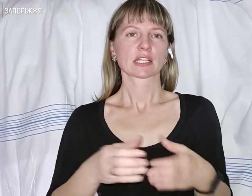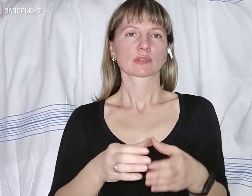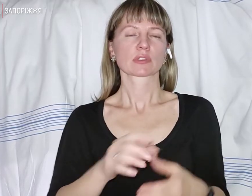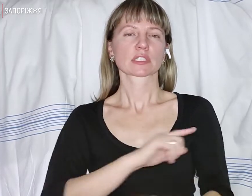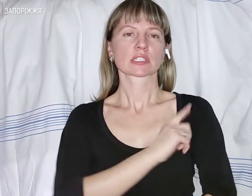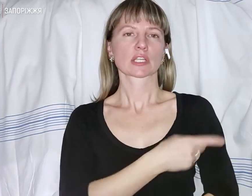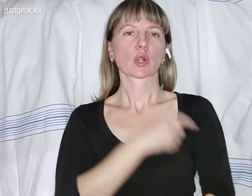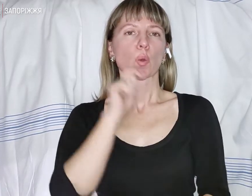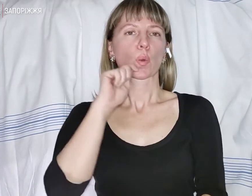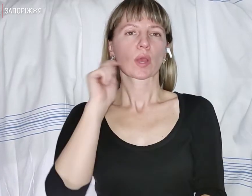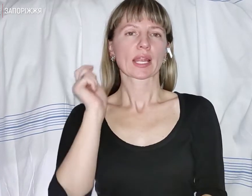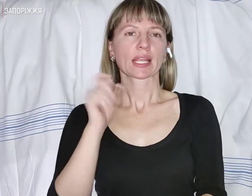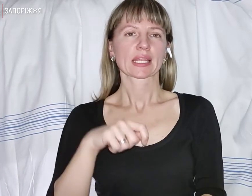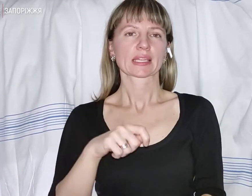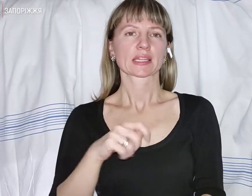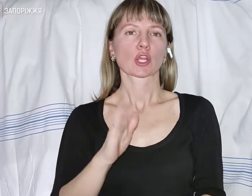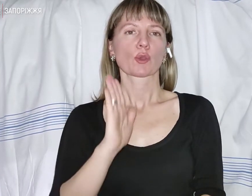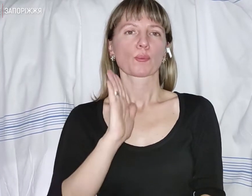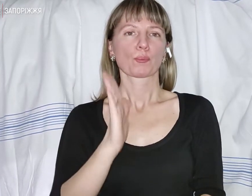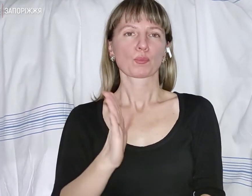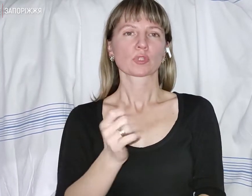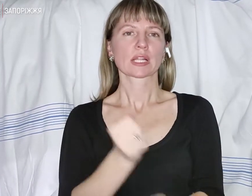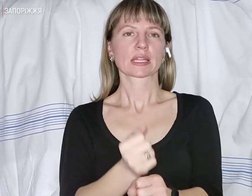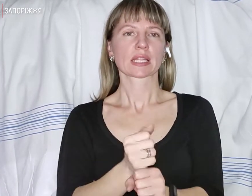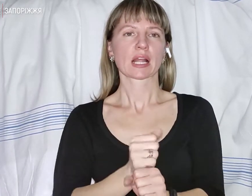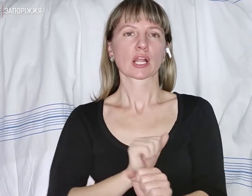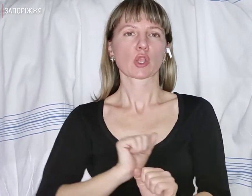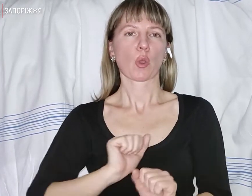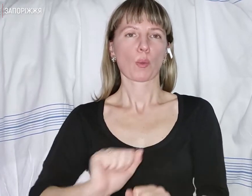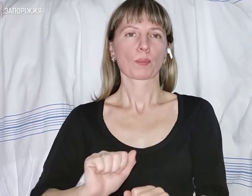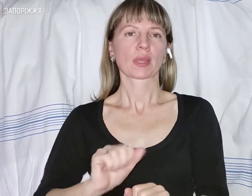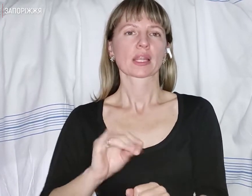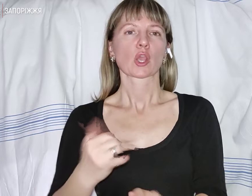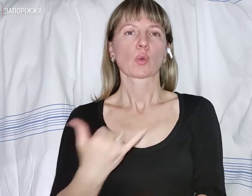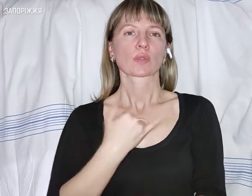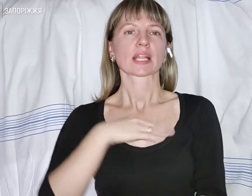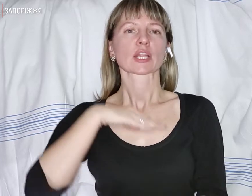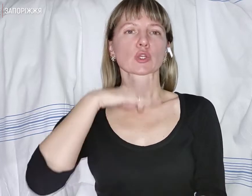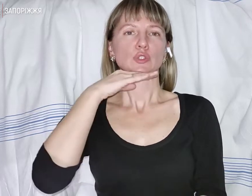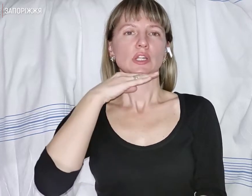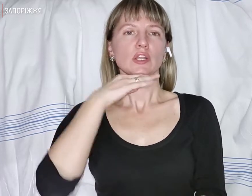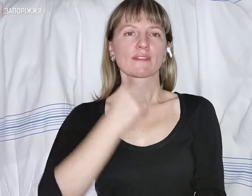они все? А откуда что сели? Да, слушай, были. Не, понятно. Да, да, ребята были.